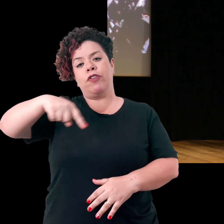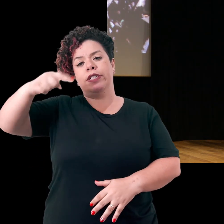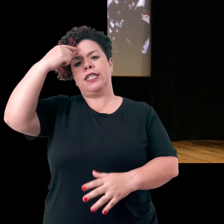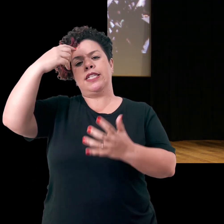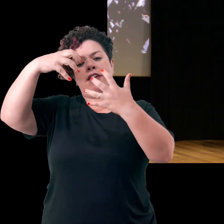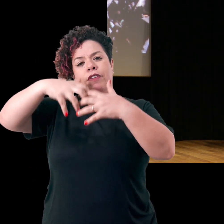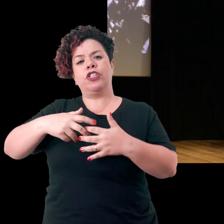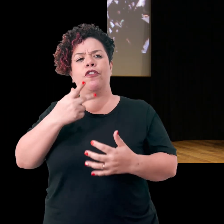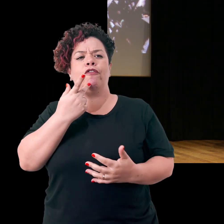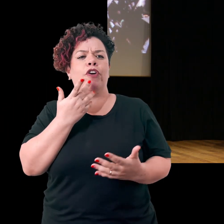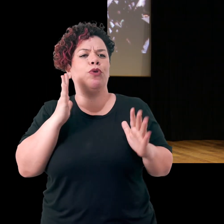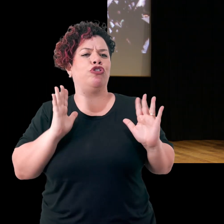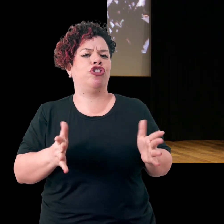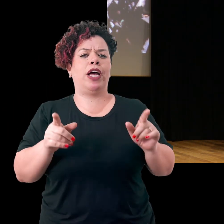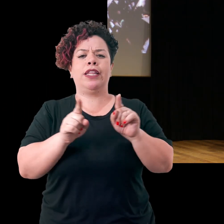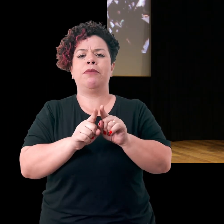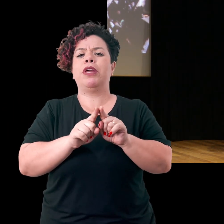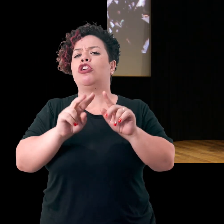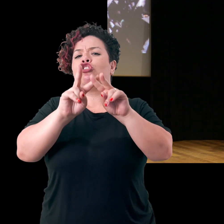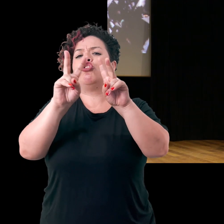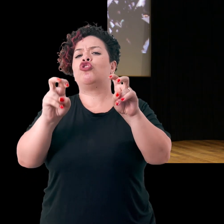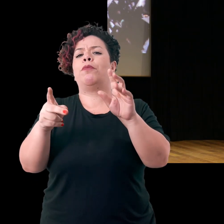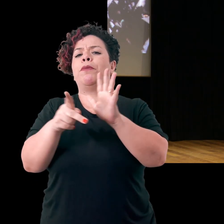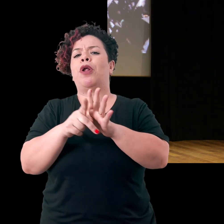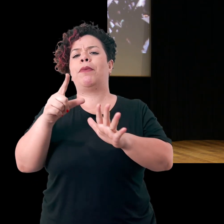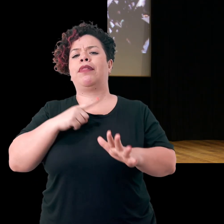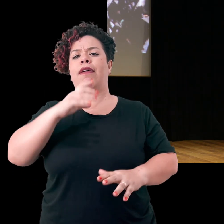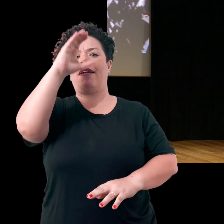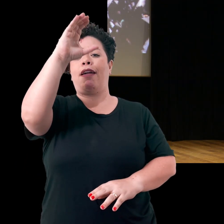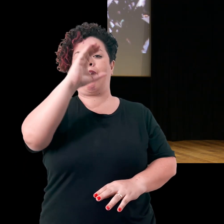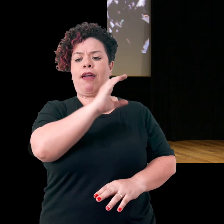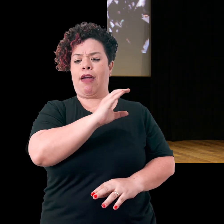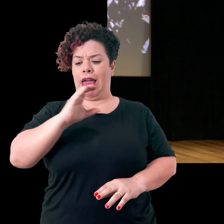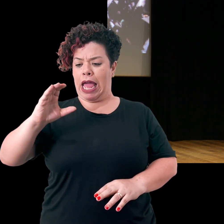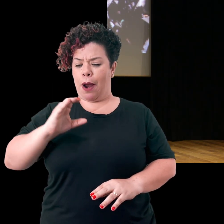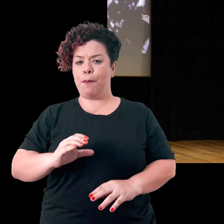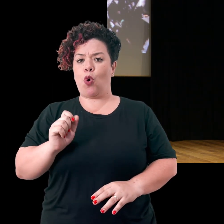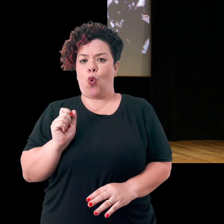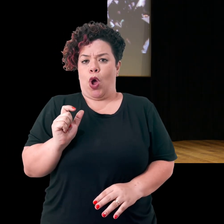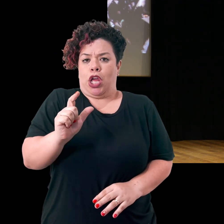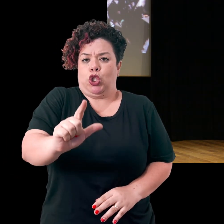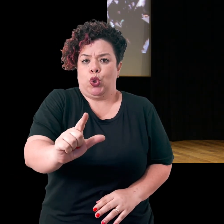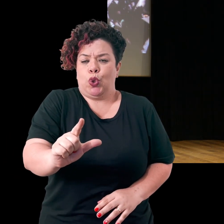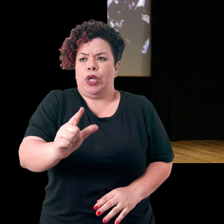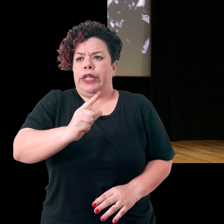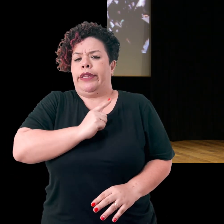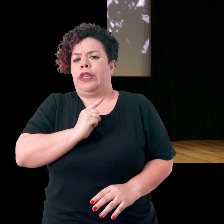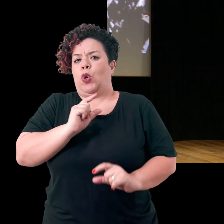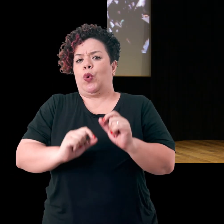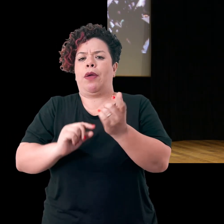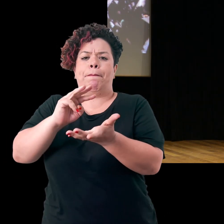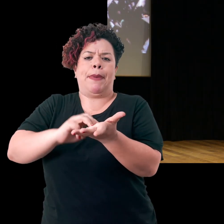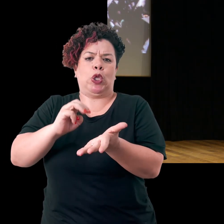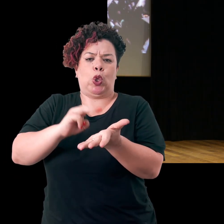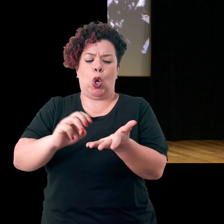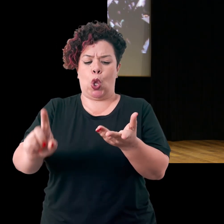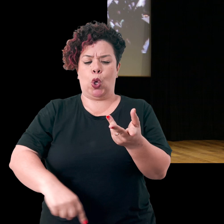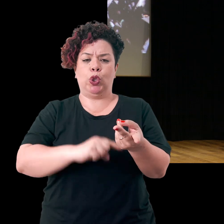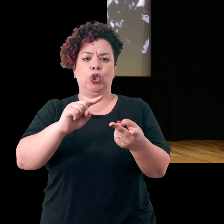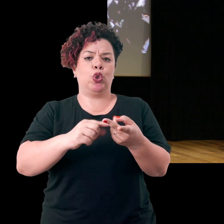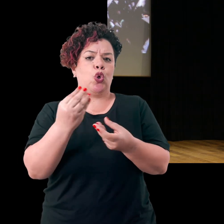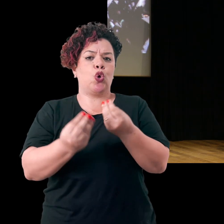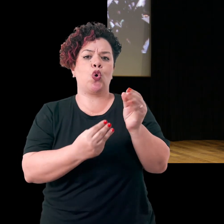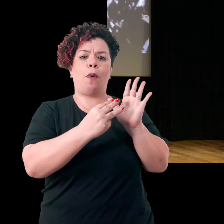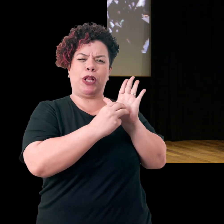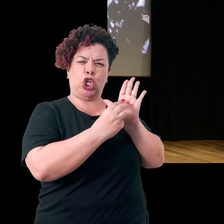reflexão. Está se falando muito de carbono azul, né? E em vários aspectos, né? Metodológicos, como